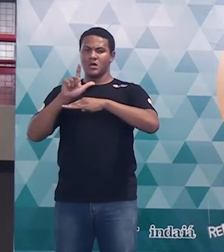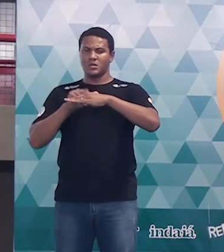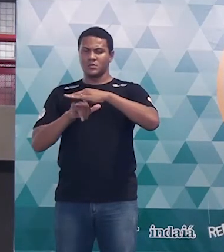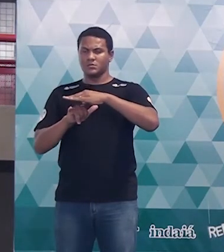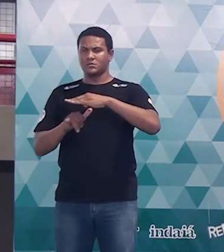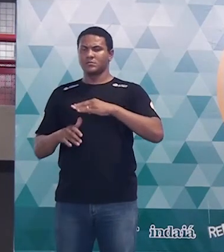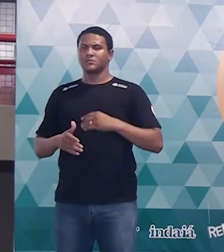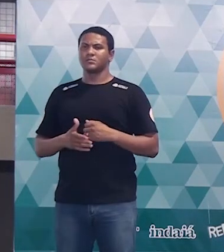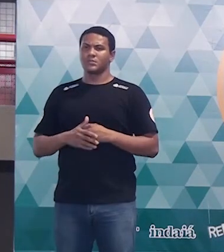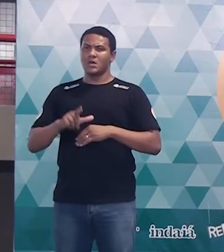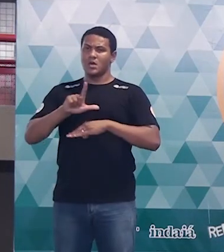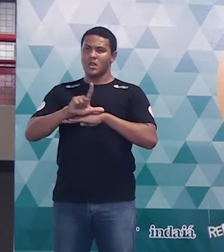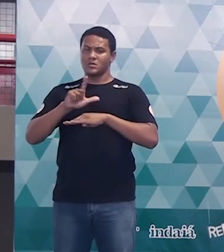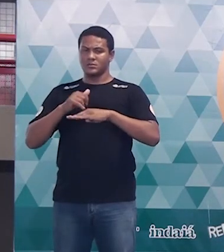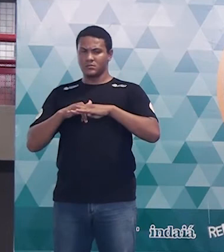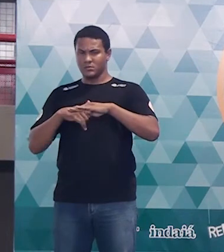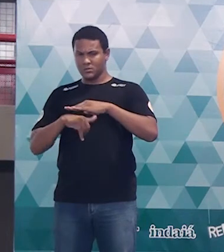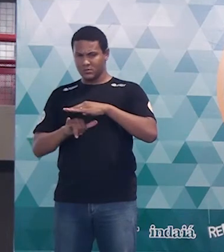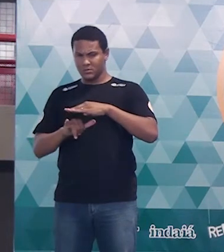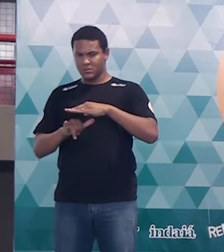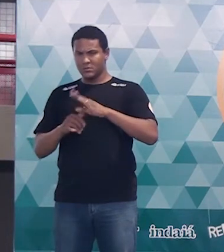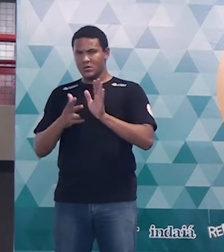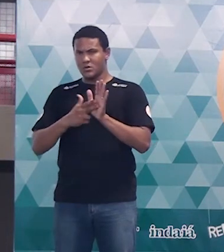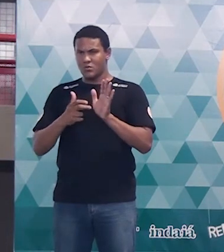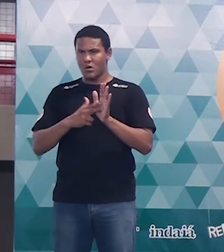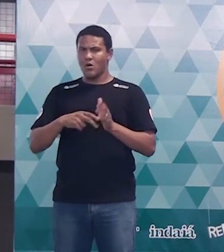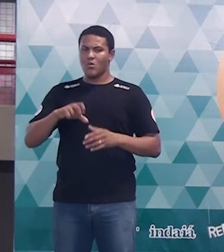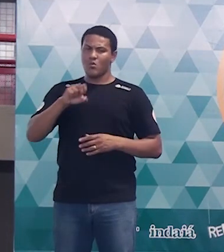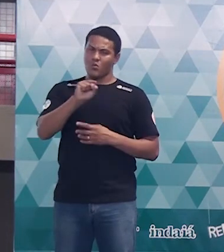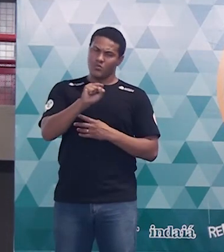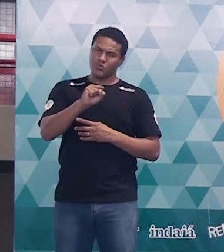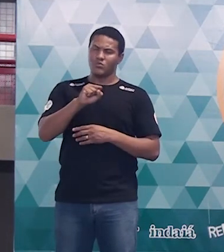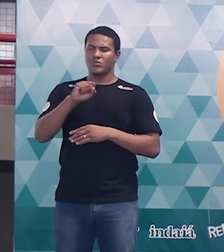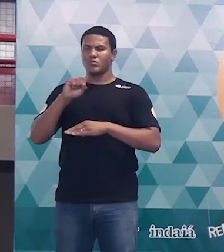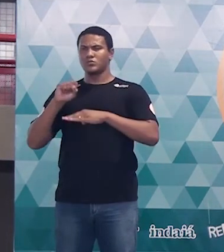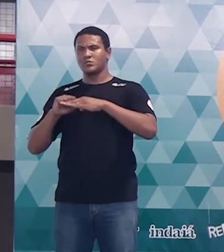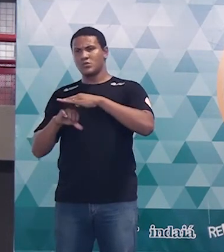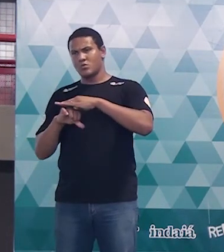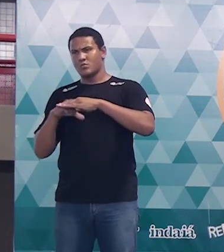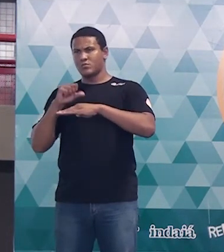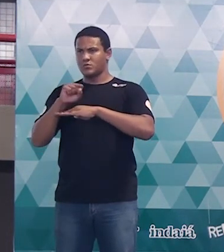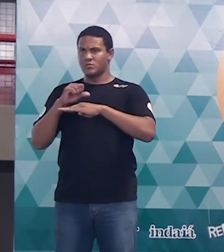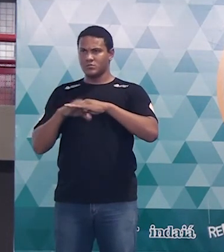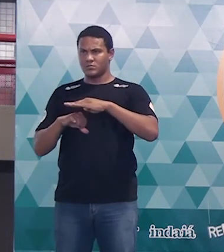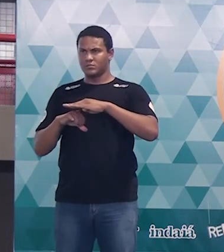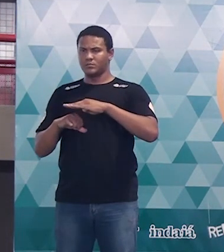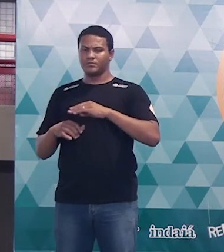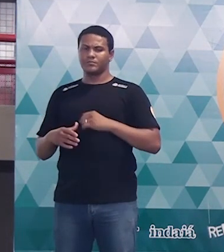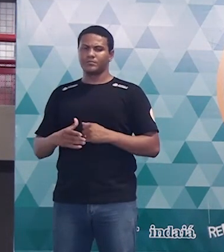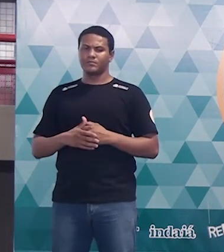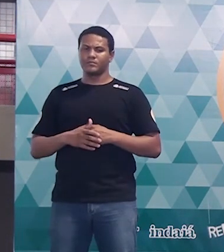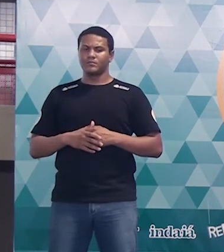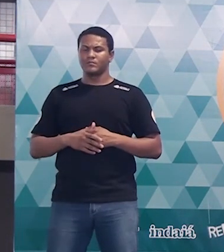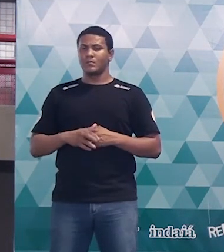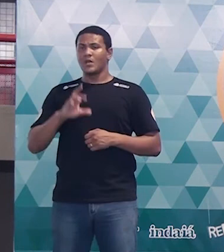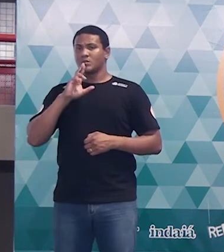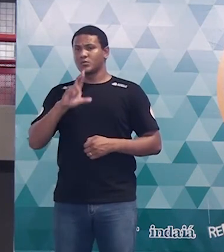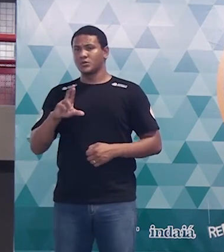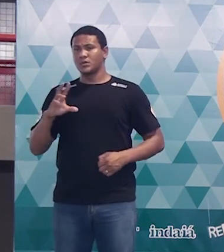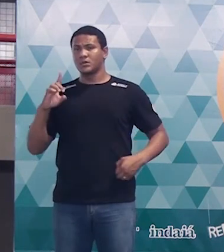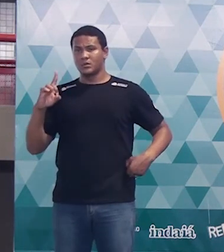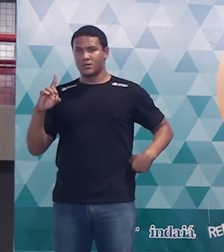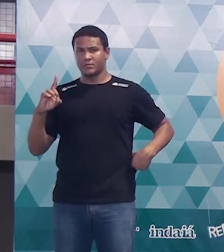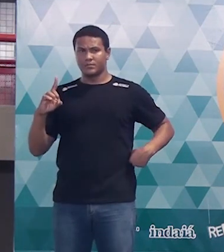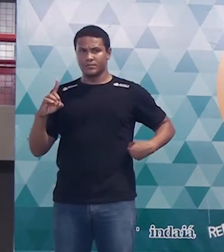então? L sobre Y igual a quanto, pessoal? 8 sobre 9. A opção para isso